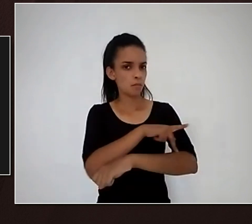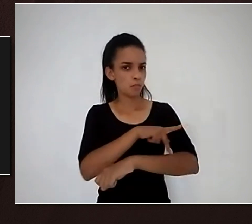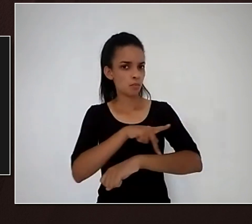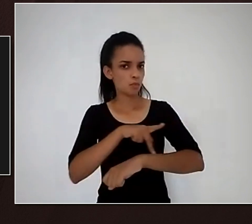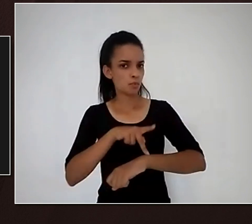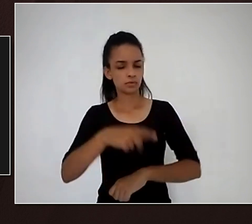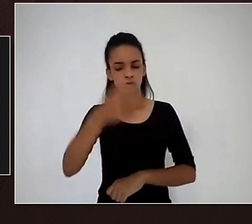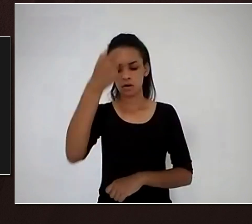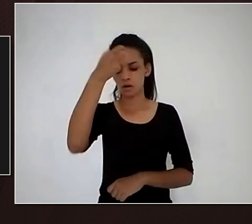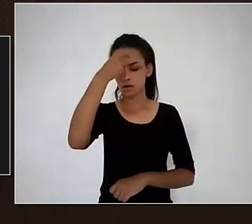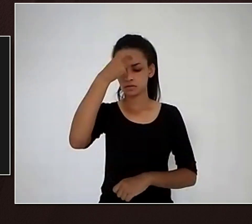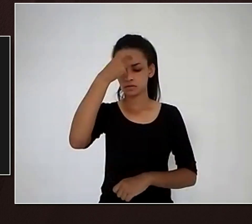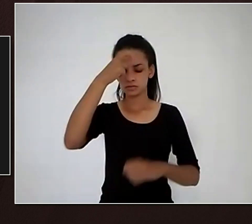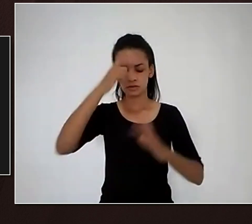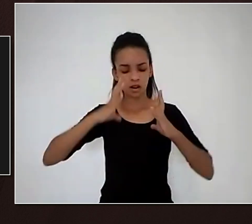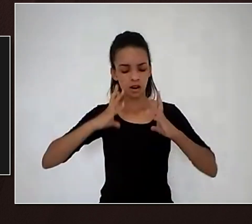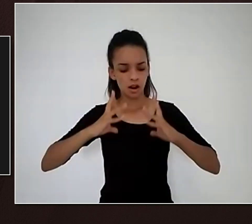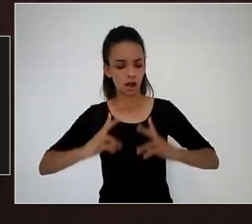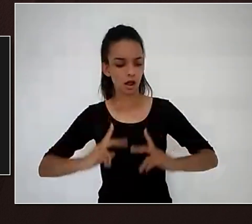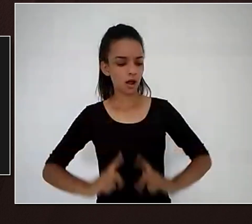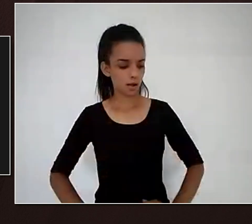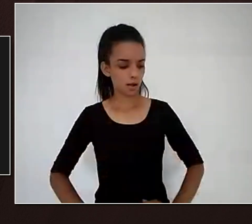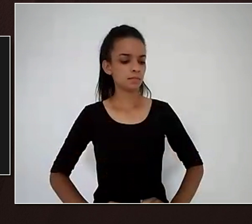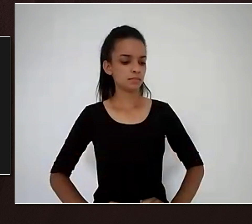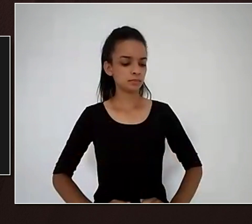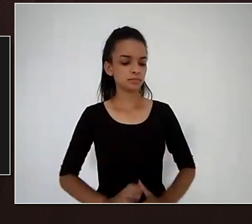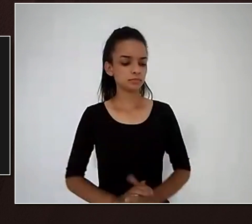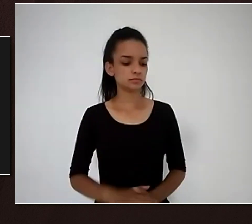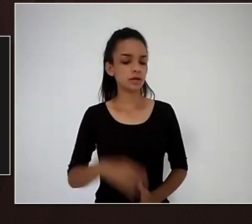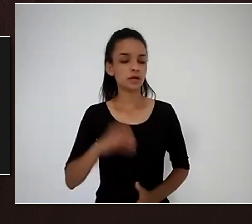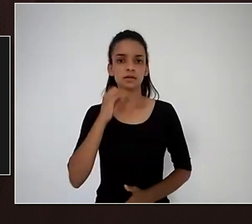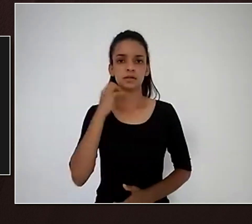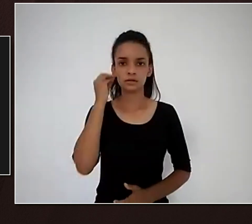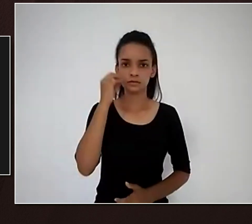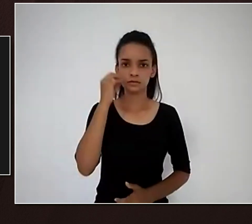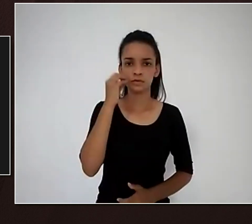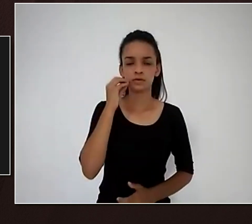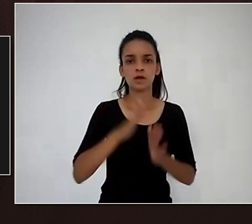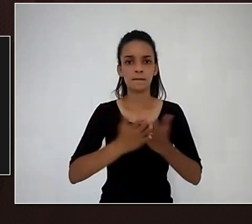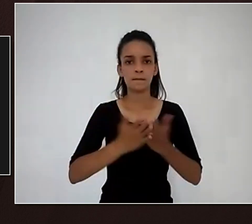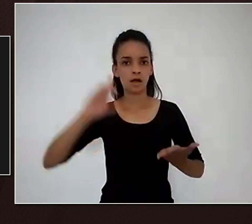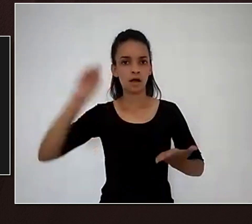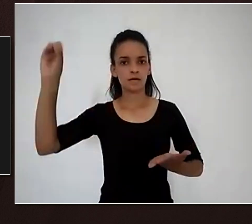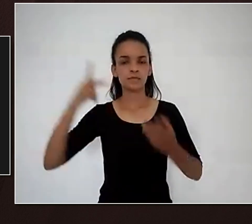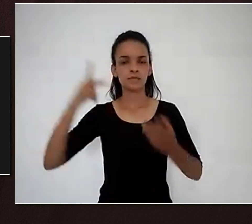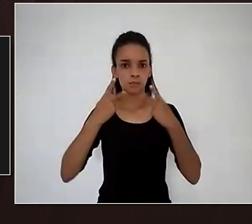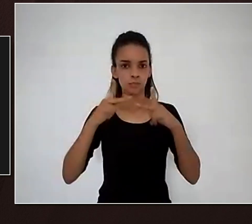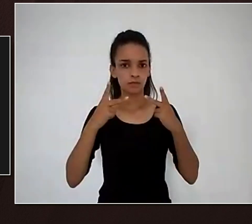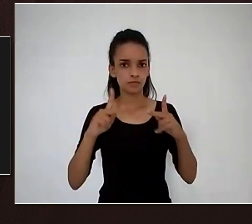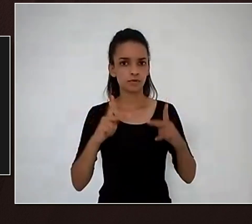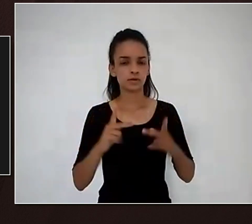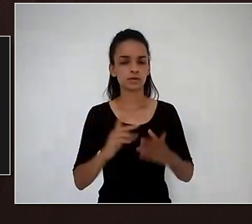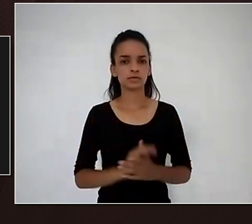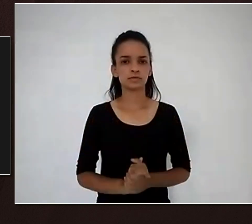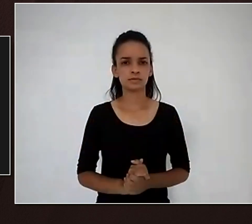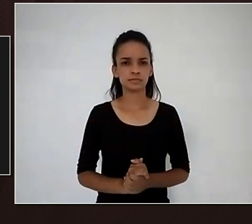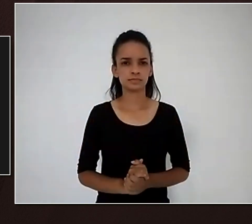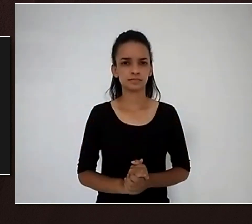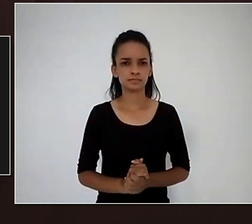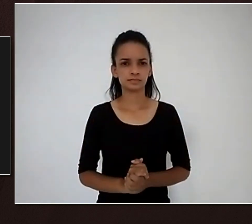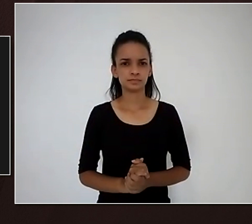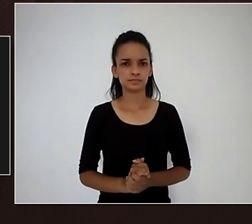conciencia limpia, hermano, necesitamos de la palabra profética. La palabra profética, hermano, nos